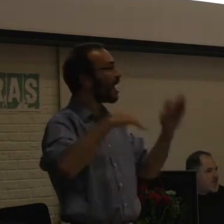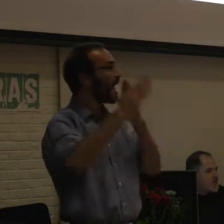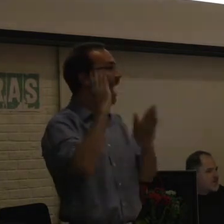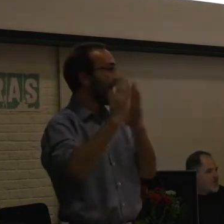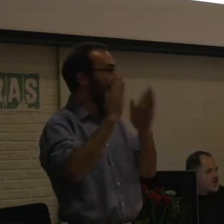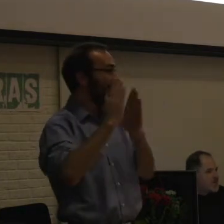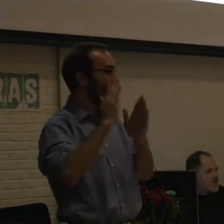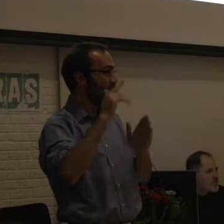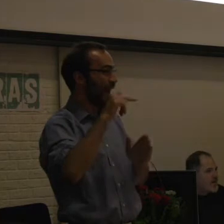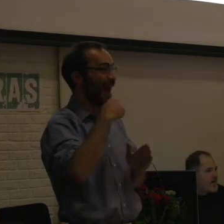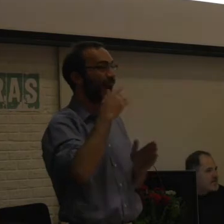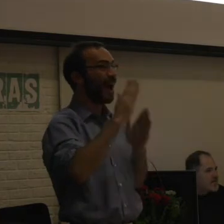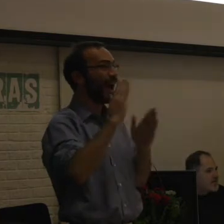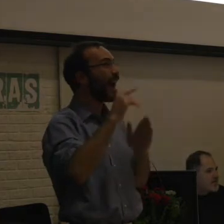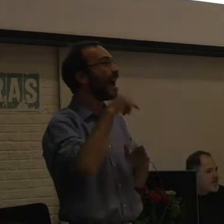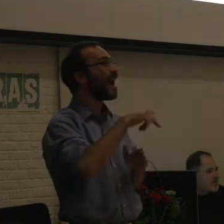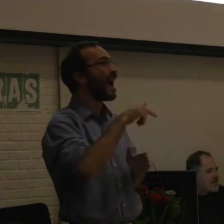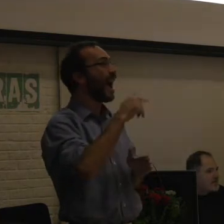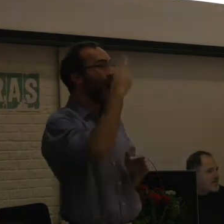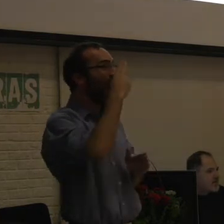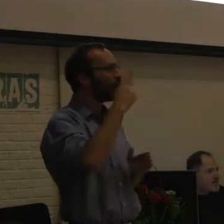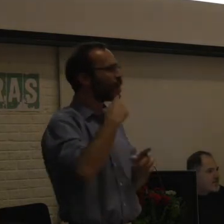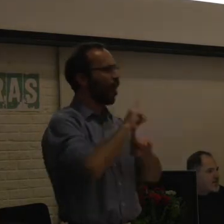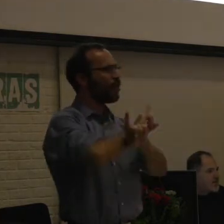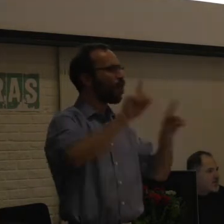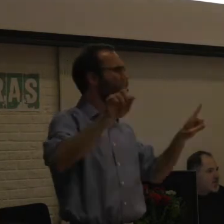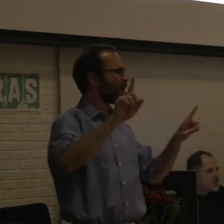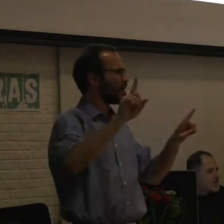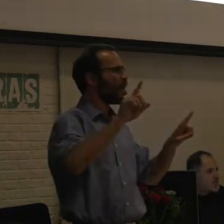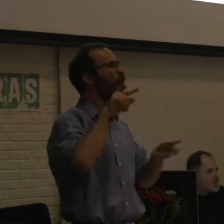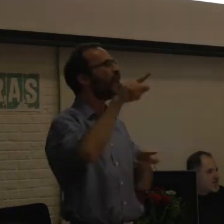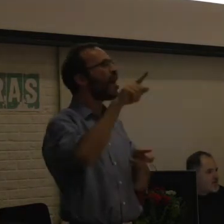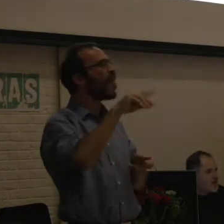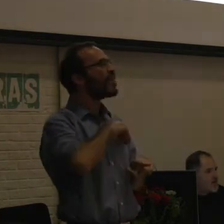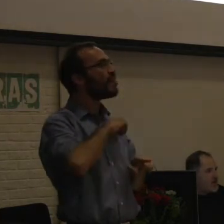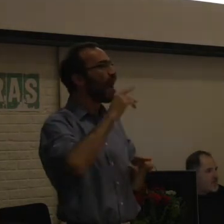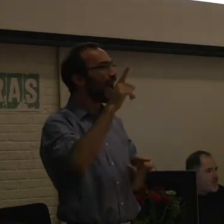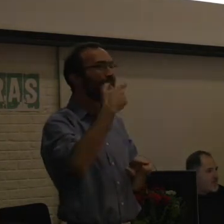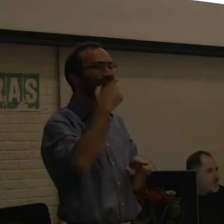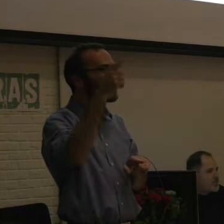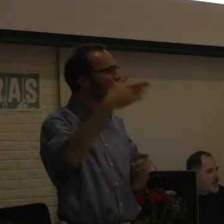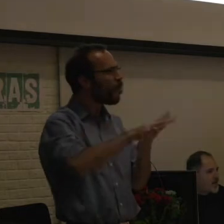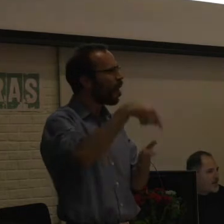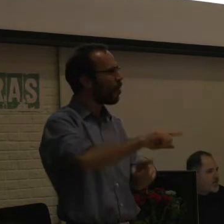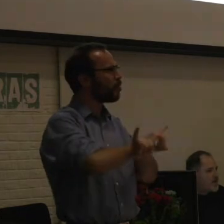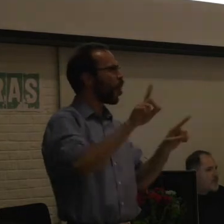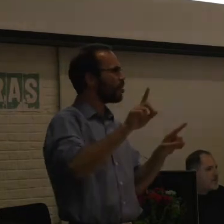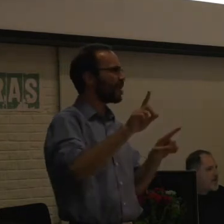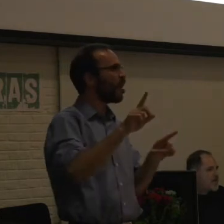en suelo español. Así que en el siglo XIX se abrieron varios cementerios, como por ejemplo en Málaga y también aquí